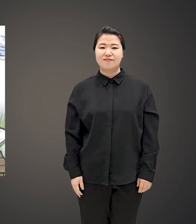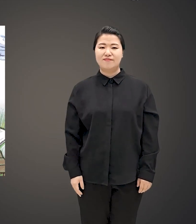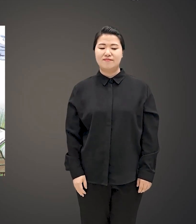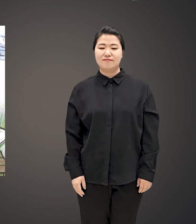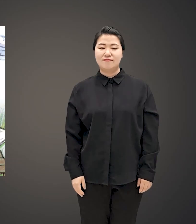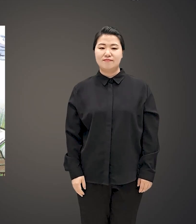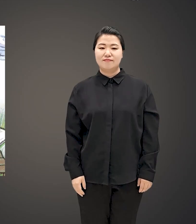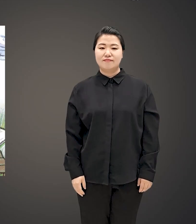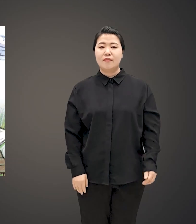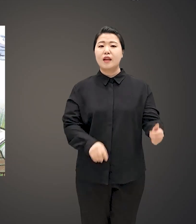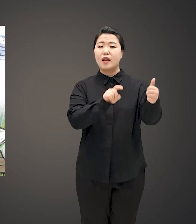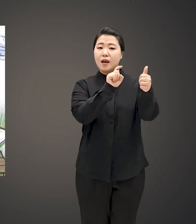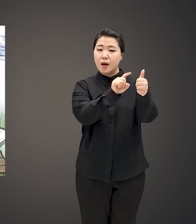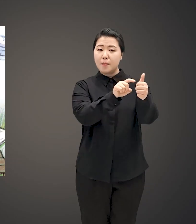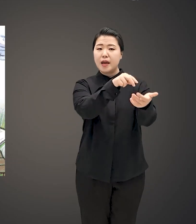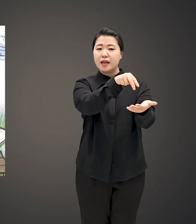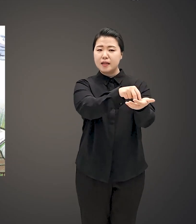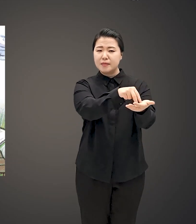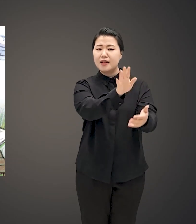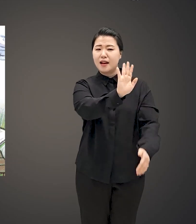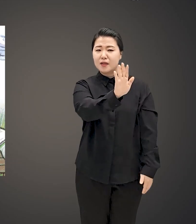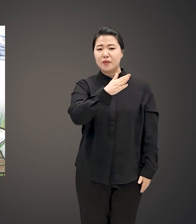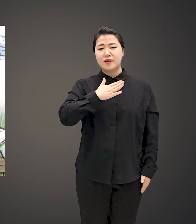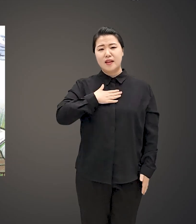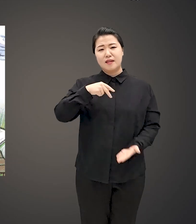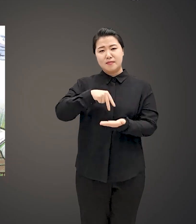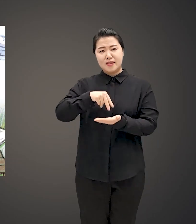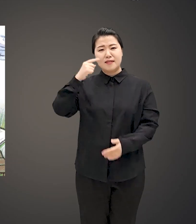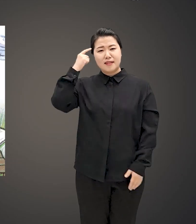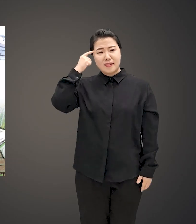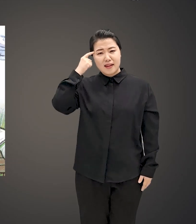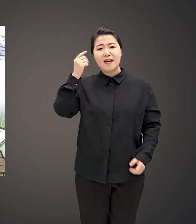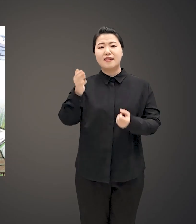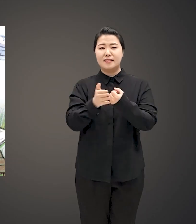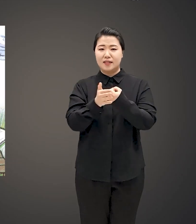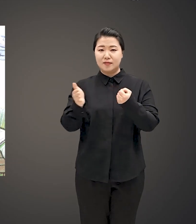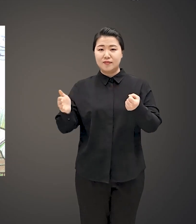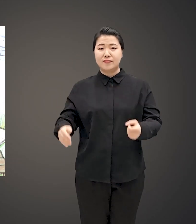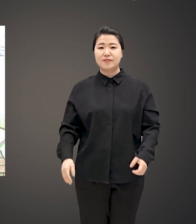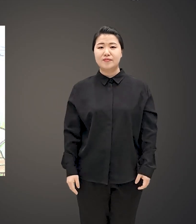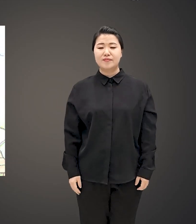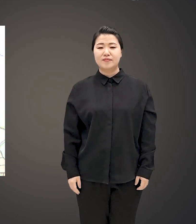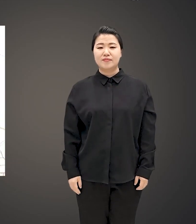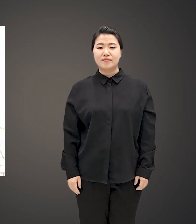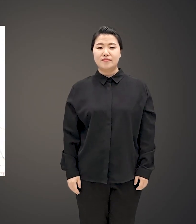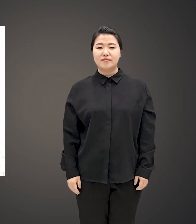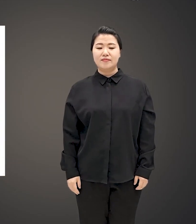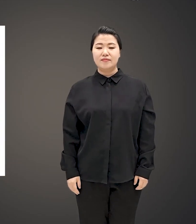상대방이 아닌 나의 시각으로만 보기 때문이죠.